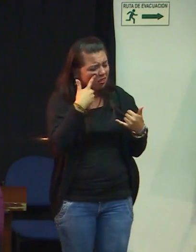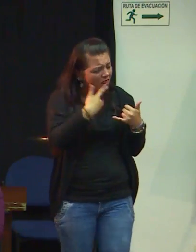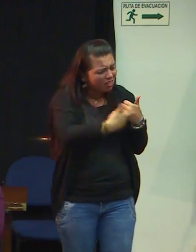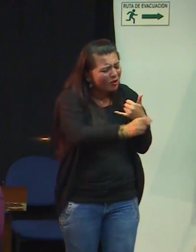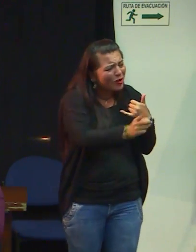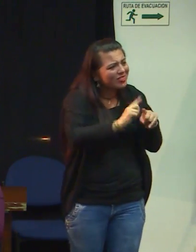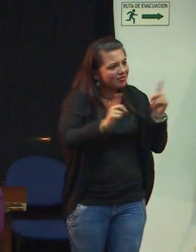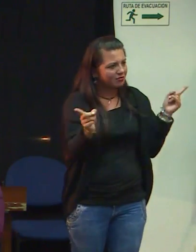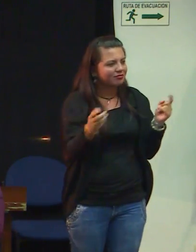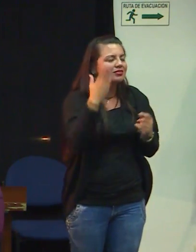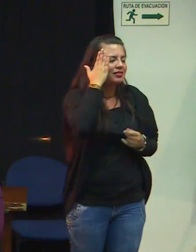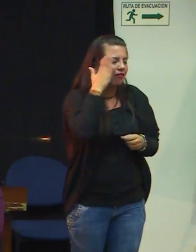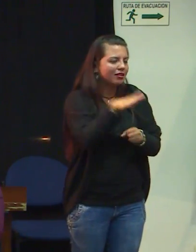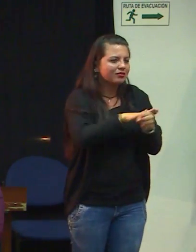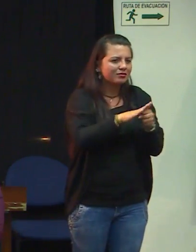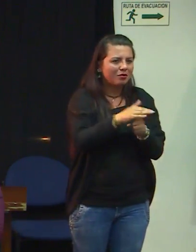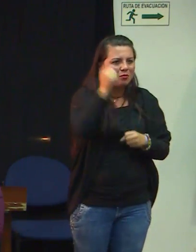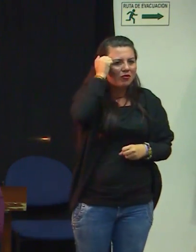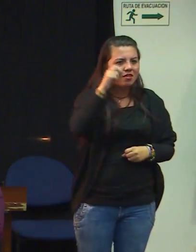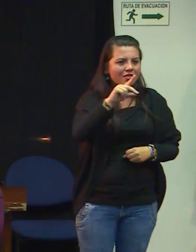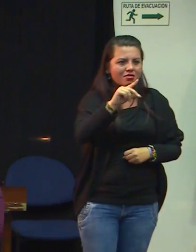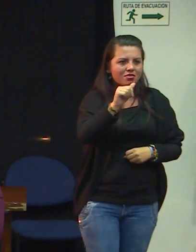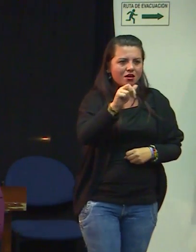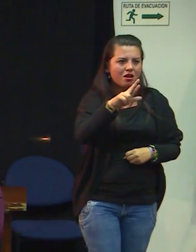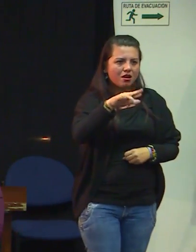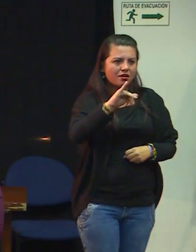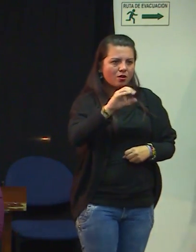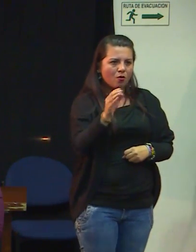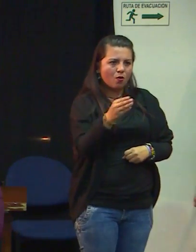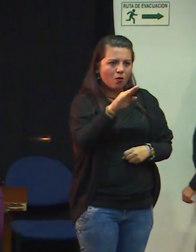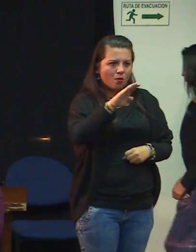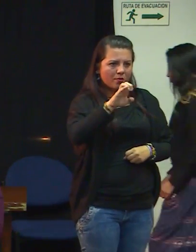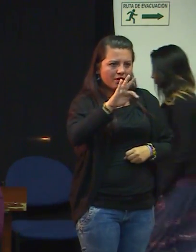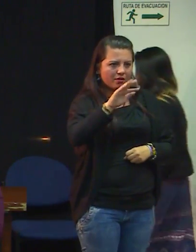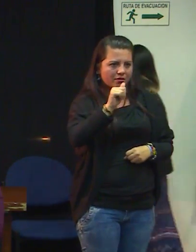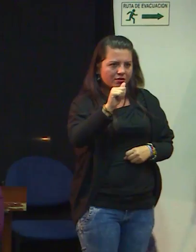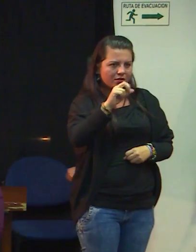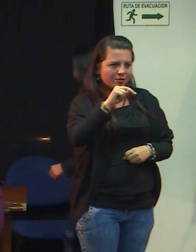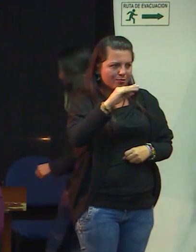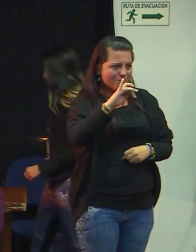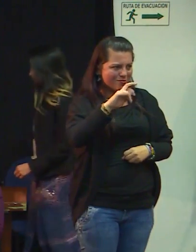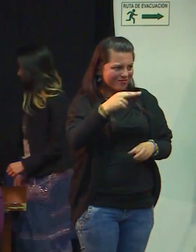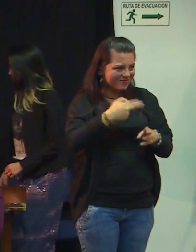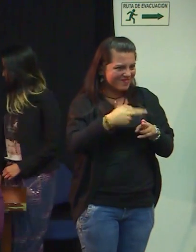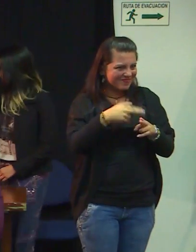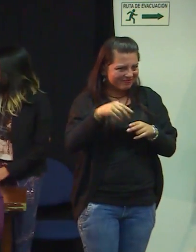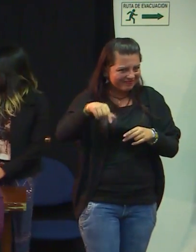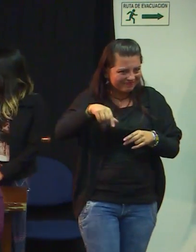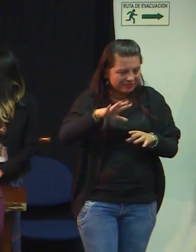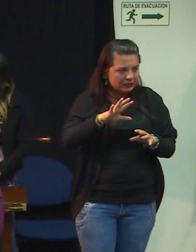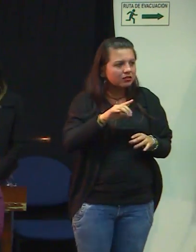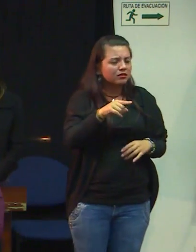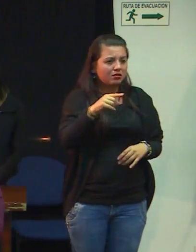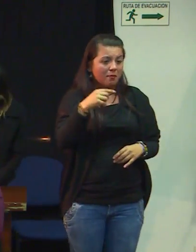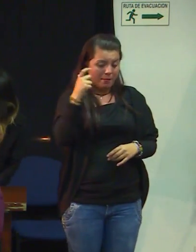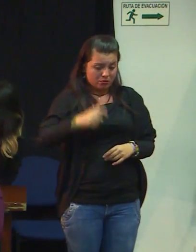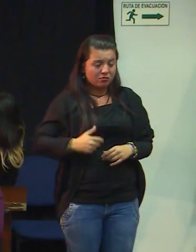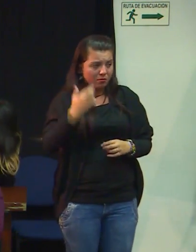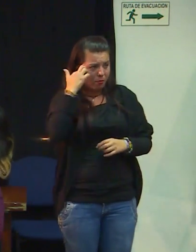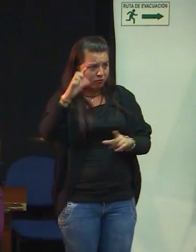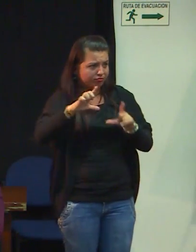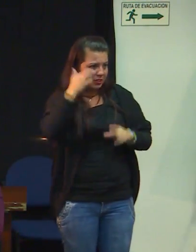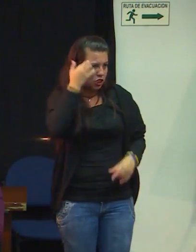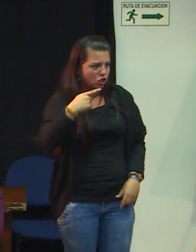Tenemos el caso de nosotros del profesor de Darío Betancourt, un historiador, sí, que se arriesgó a hablar de temas que muy